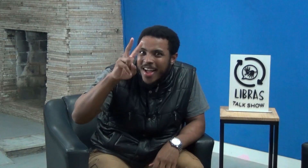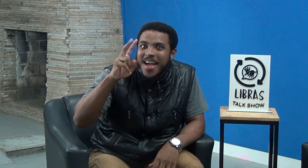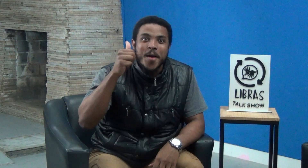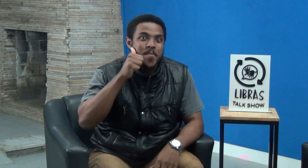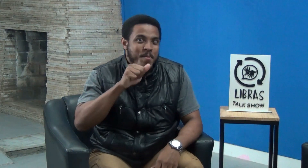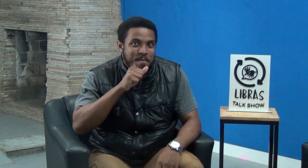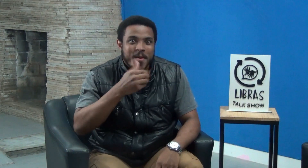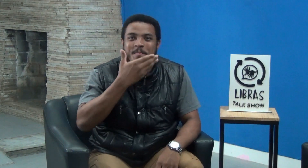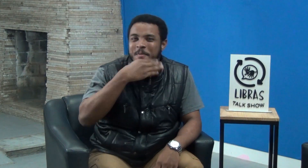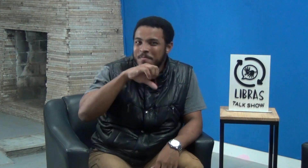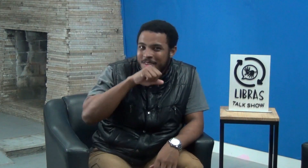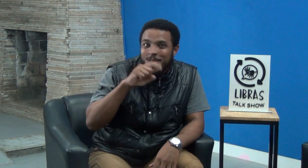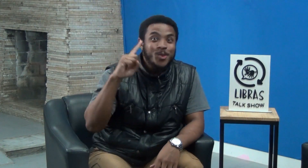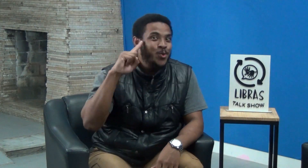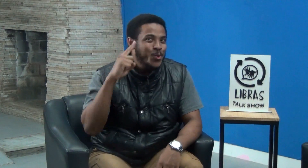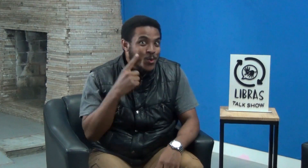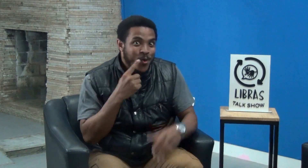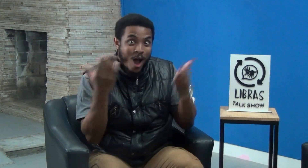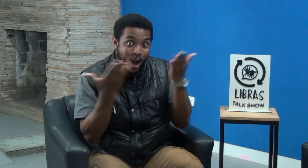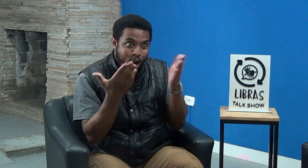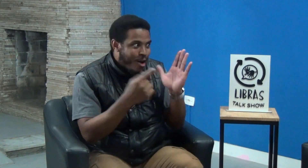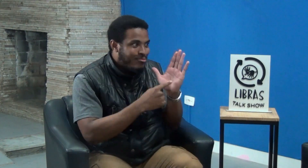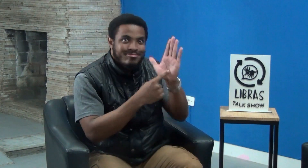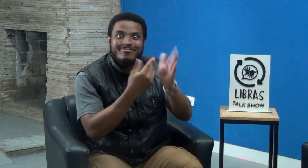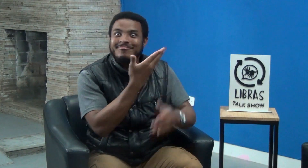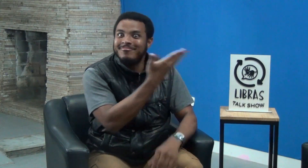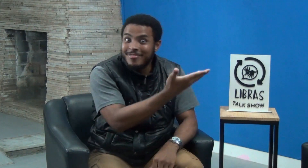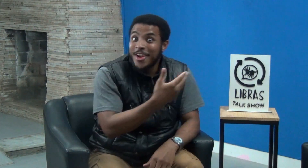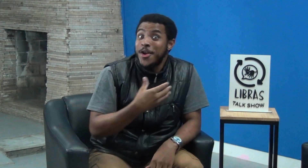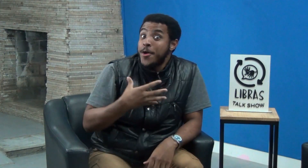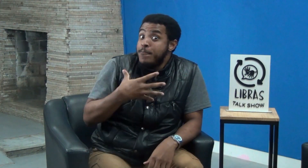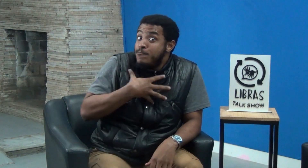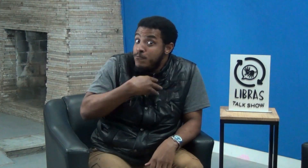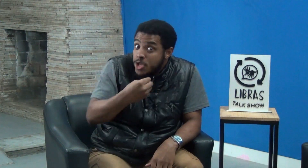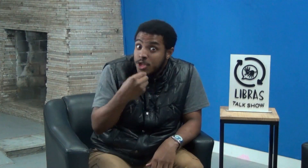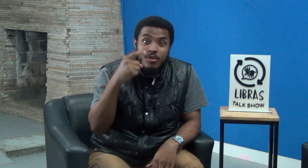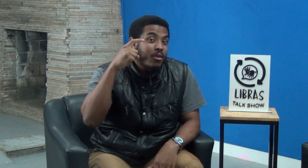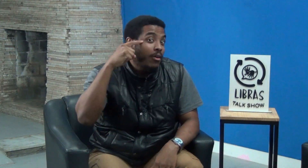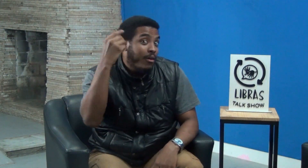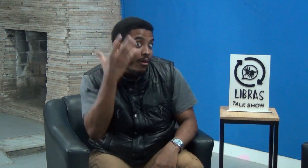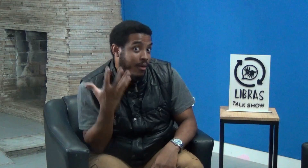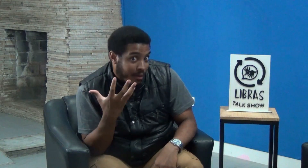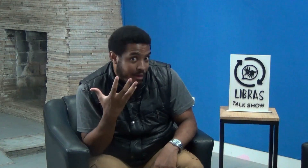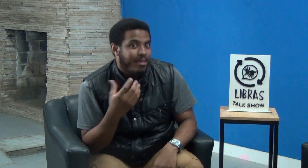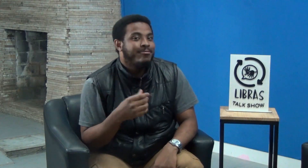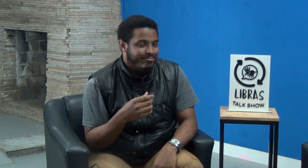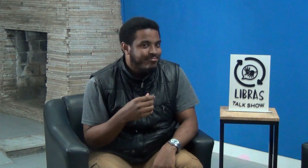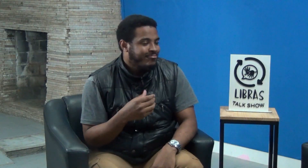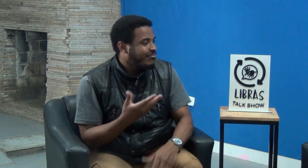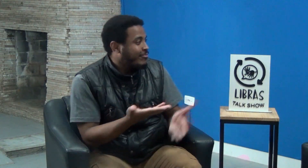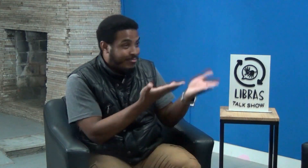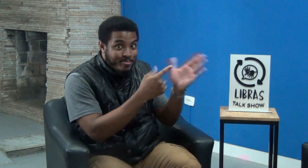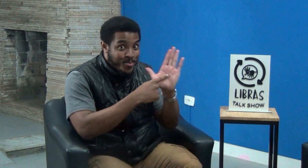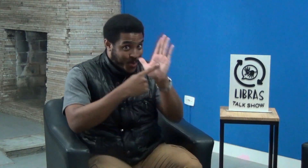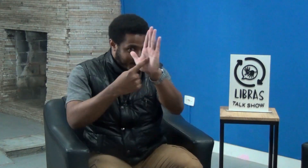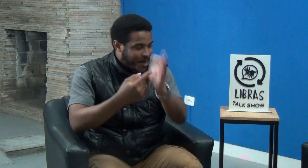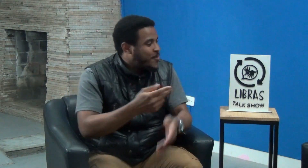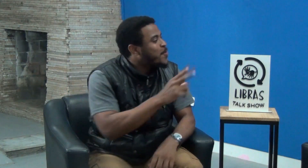Pessoal, lembra que eu tinha falado dos pais da Ana, que são surdos? E agora eu vou mostrar eles para vocês, né? Eles são os pais da Ana